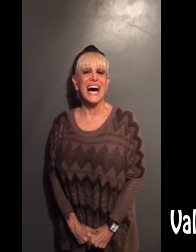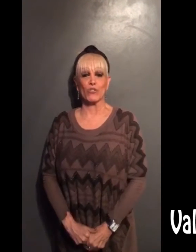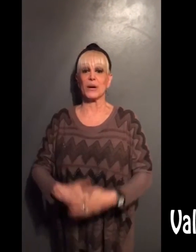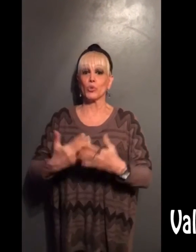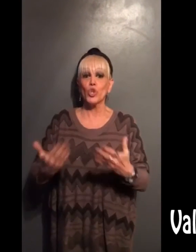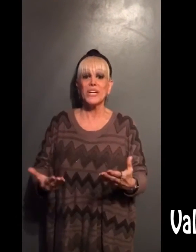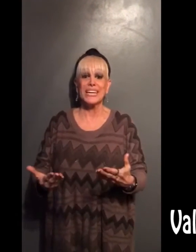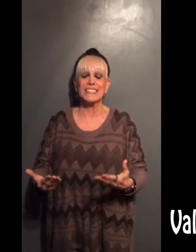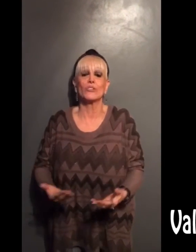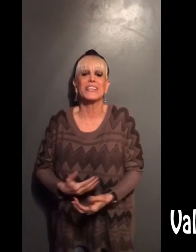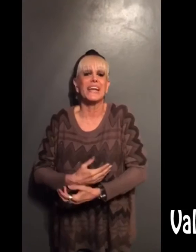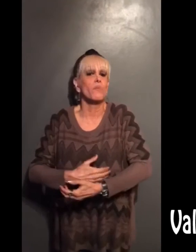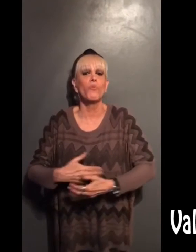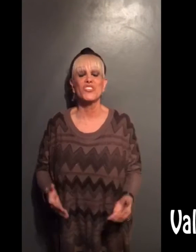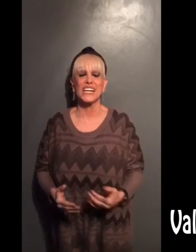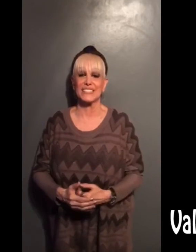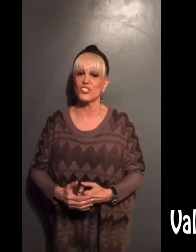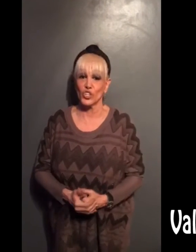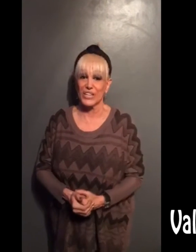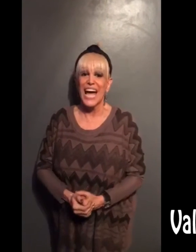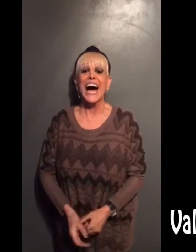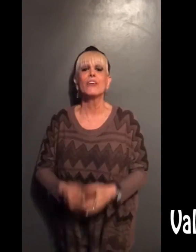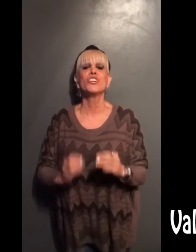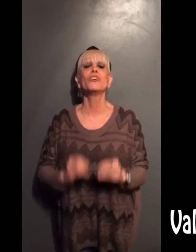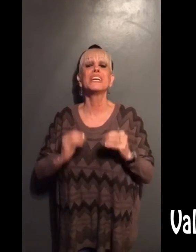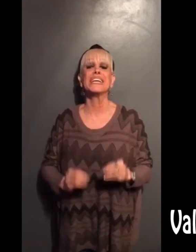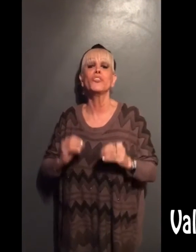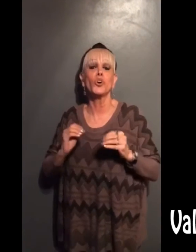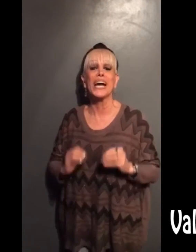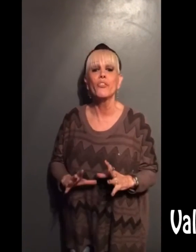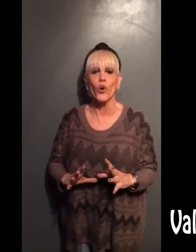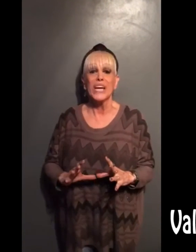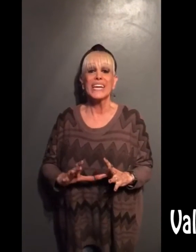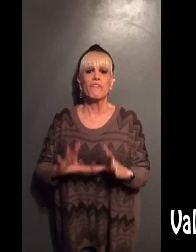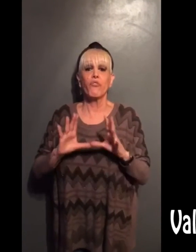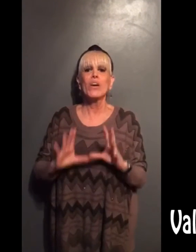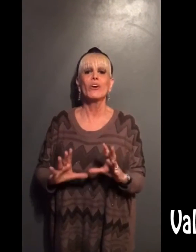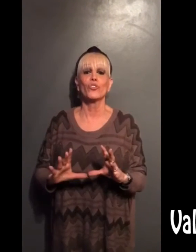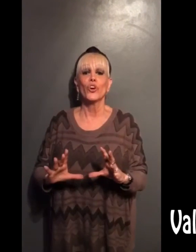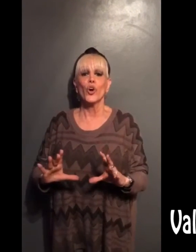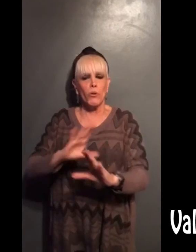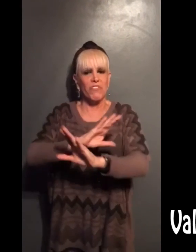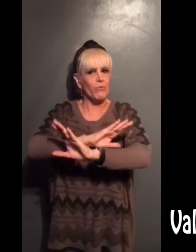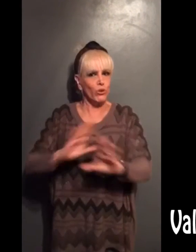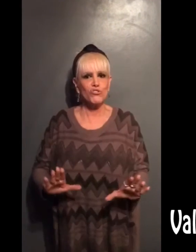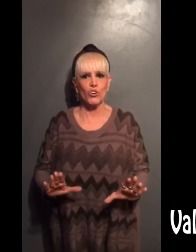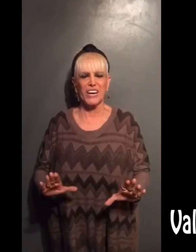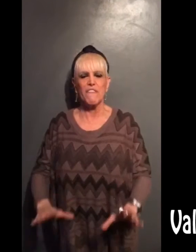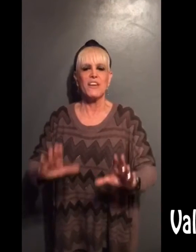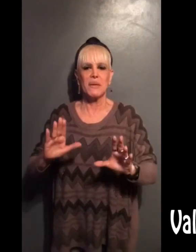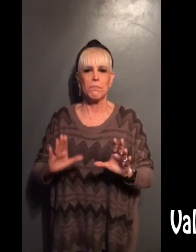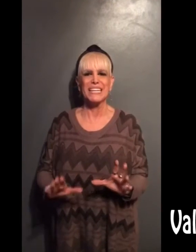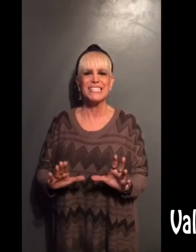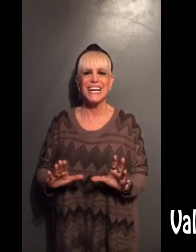los autores que hicieron esta hermosa canción. A los chicos de quinto grado que fueron como fabulosos jefes de prensa